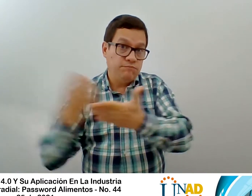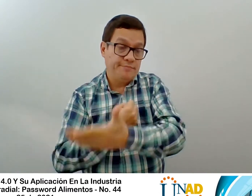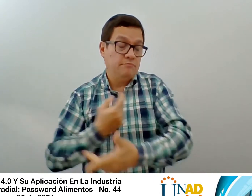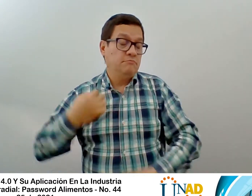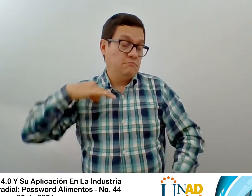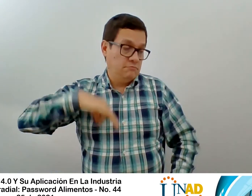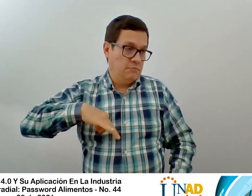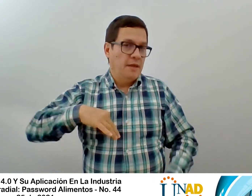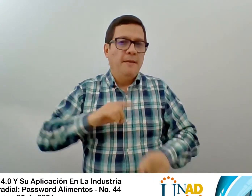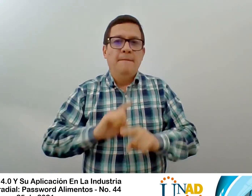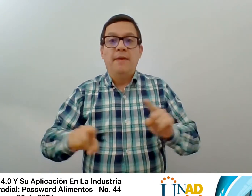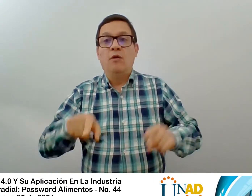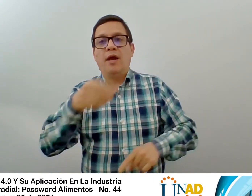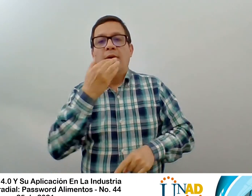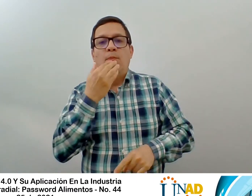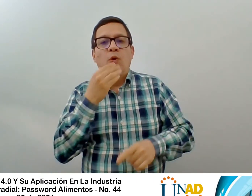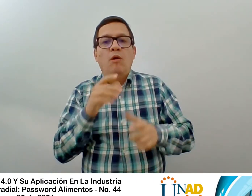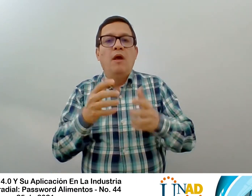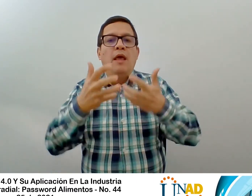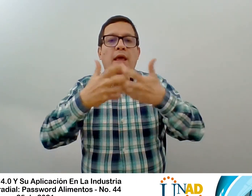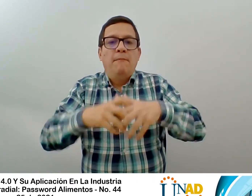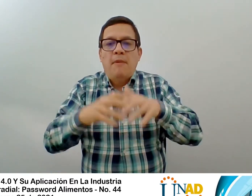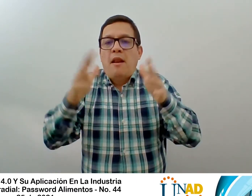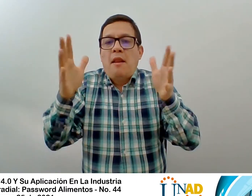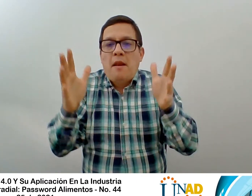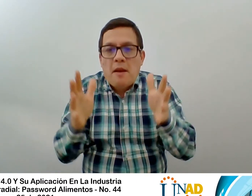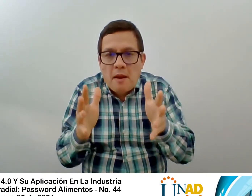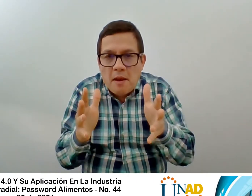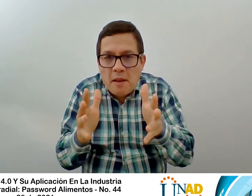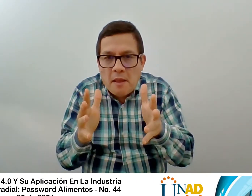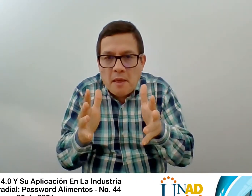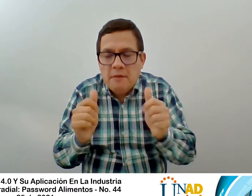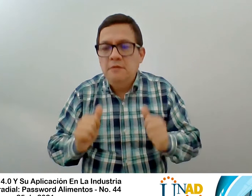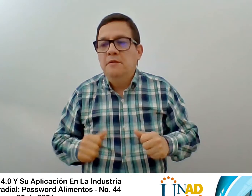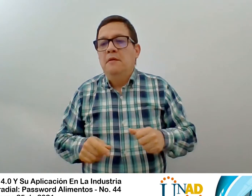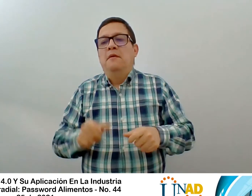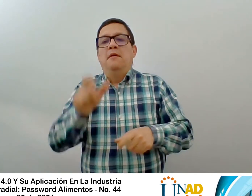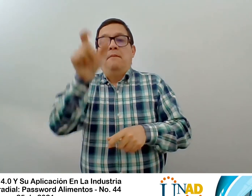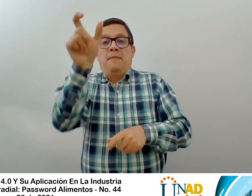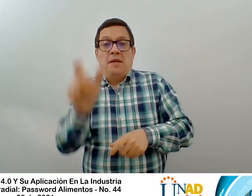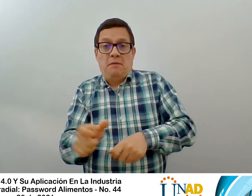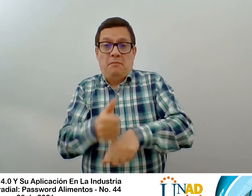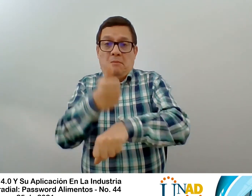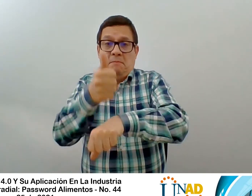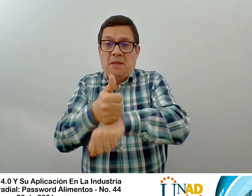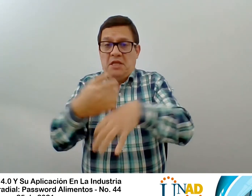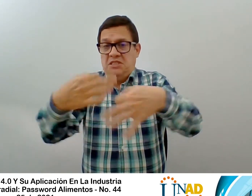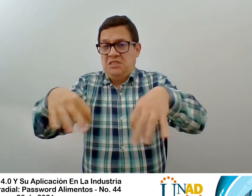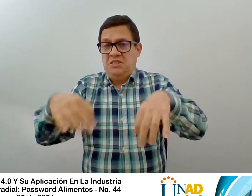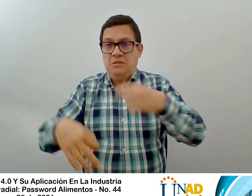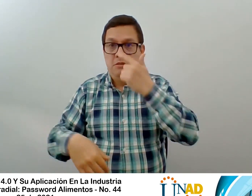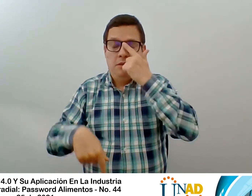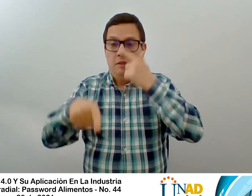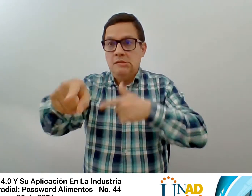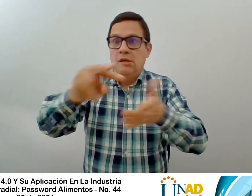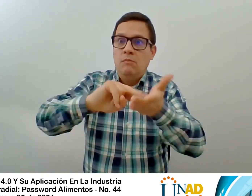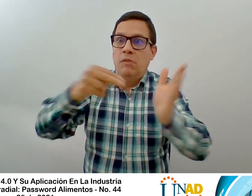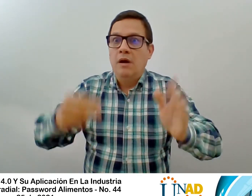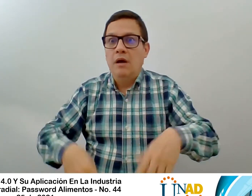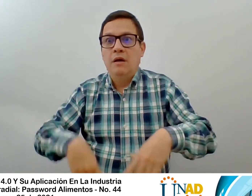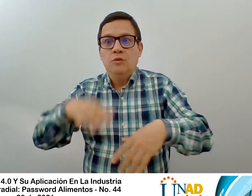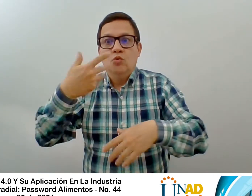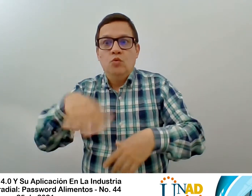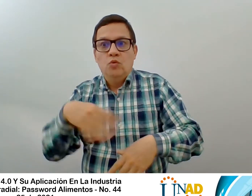grandes beneficios a futuro, pero convencer a un empresario, microempresario, a una planta pequeña de implementar todo este tipo